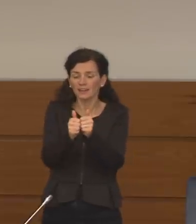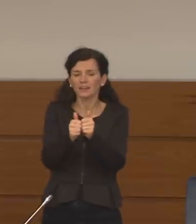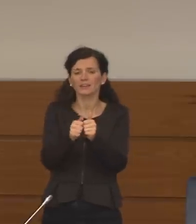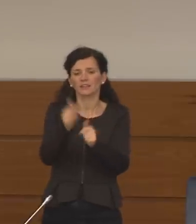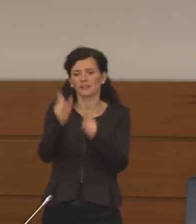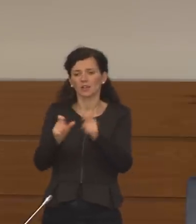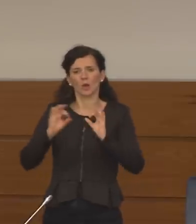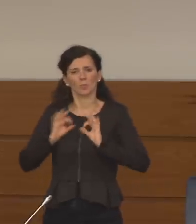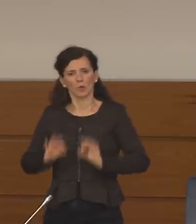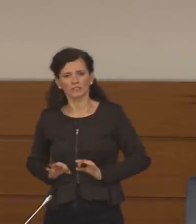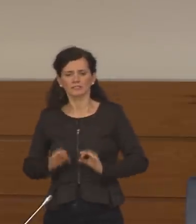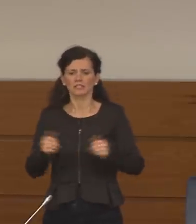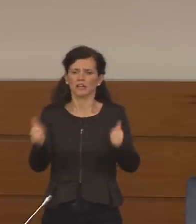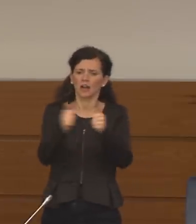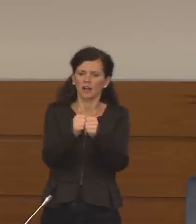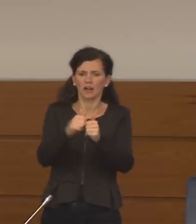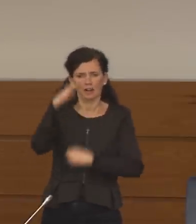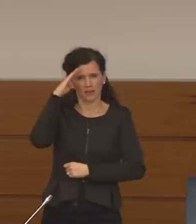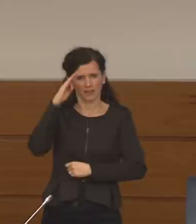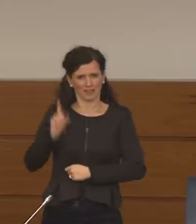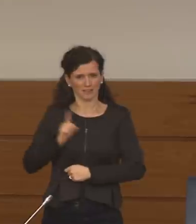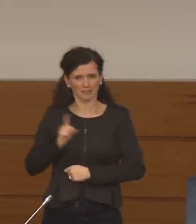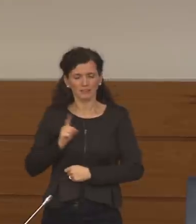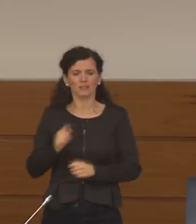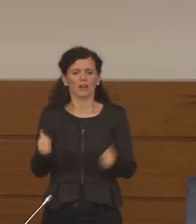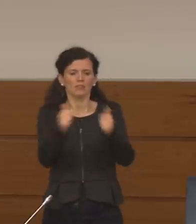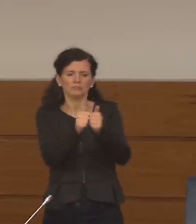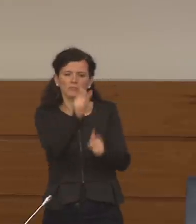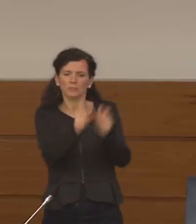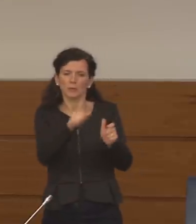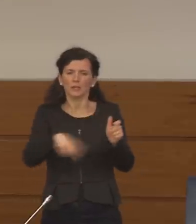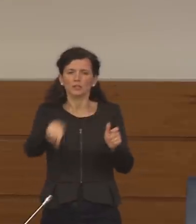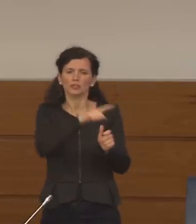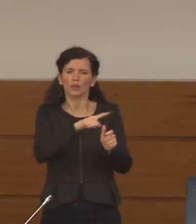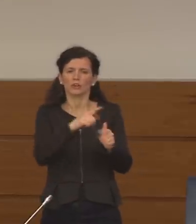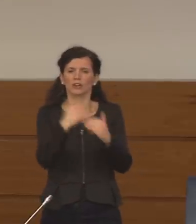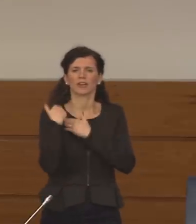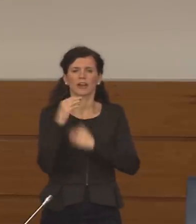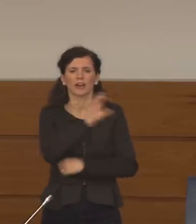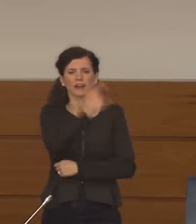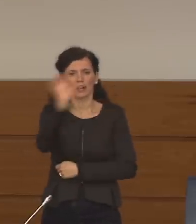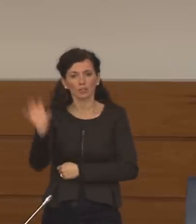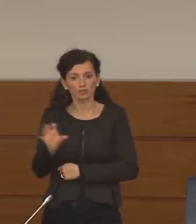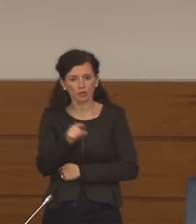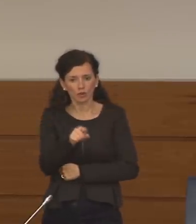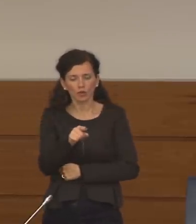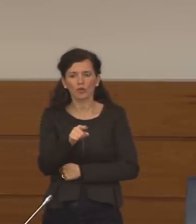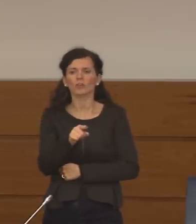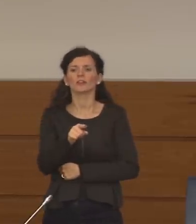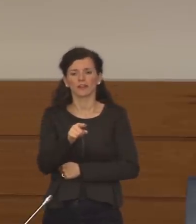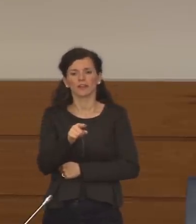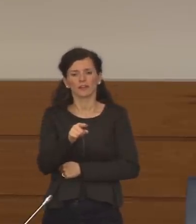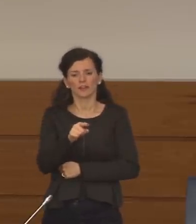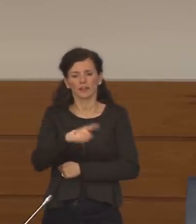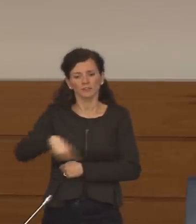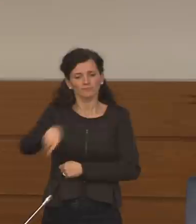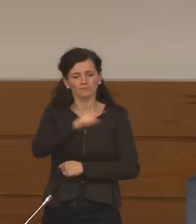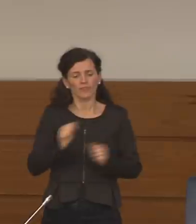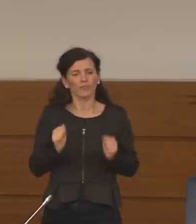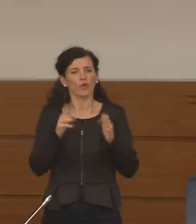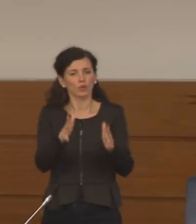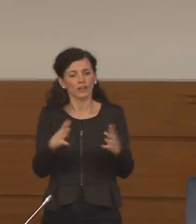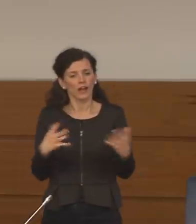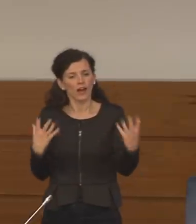di polizia delle forze armate delle strutture delle regioni e e per primi agli operatori